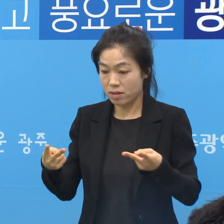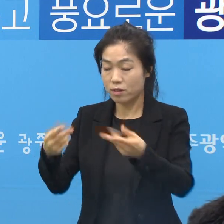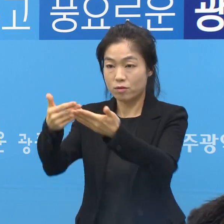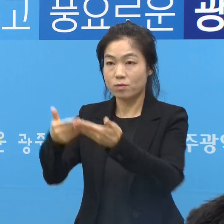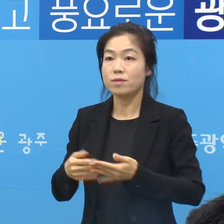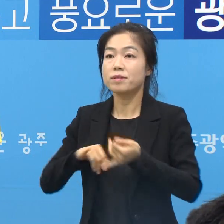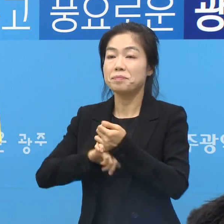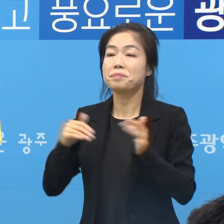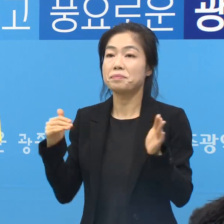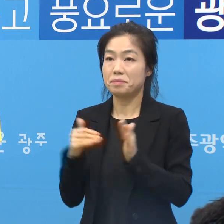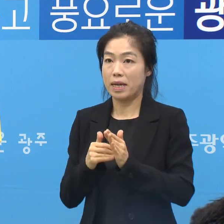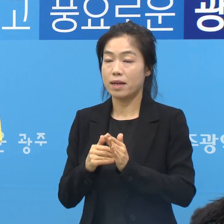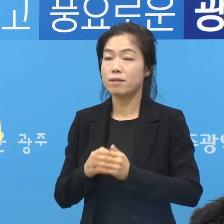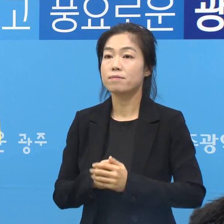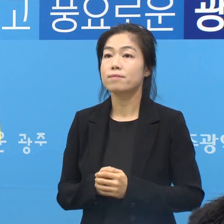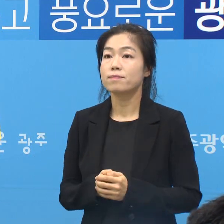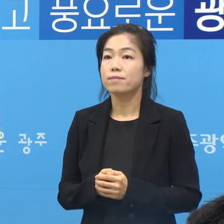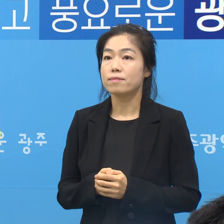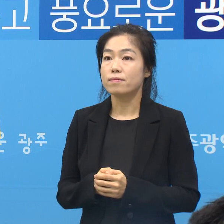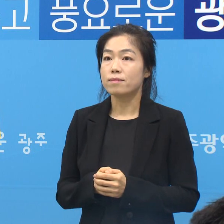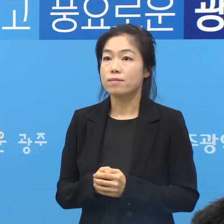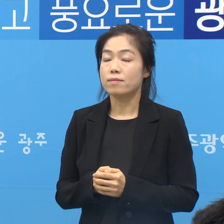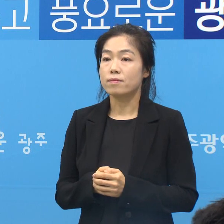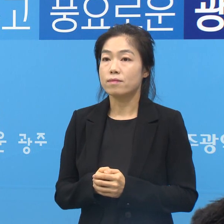주기로 했습니다.